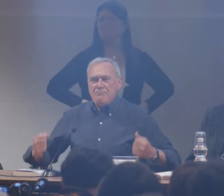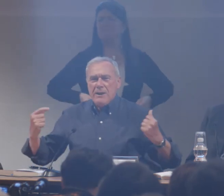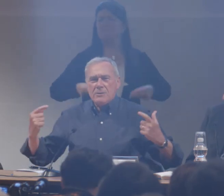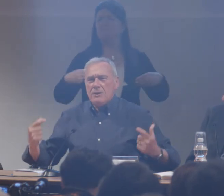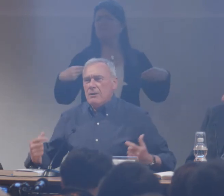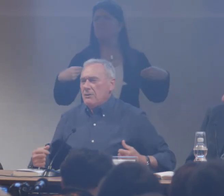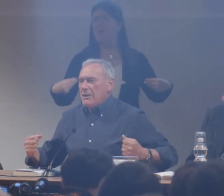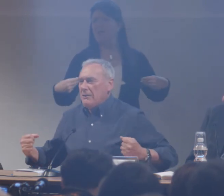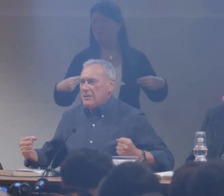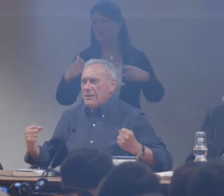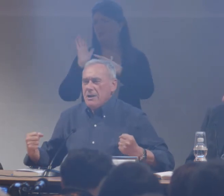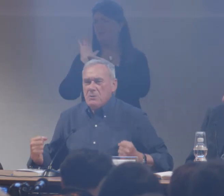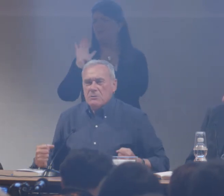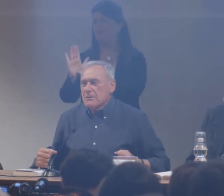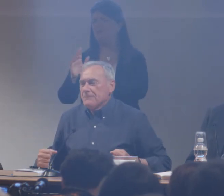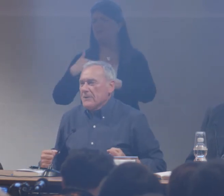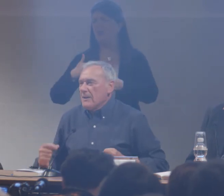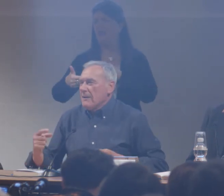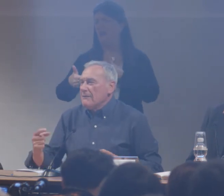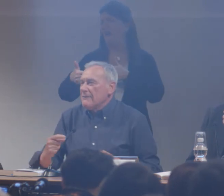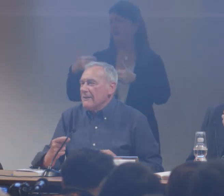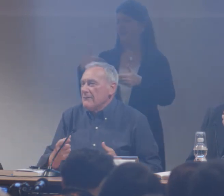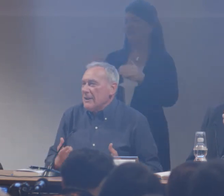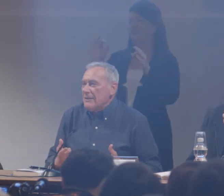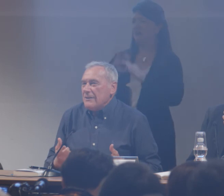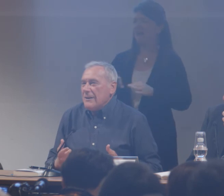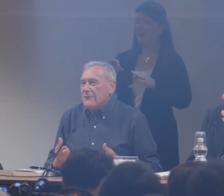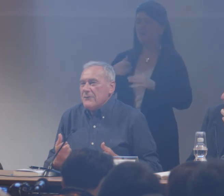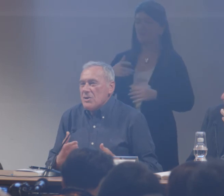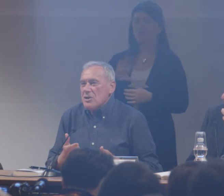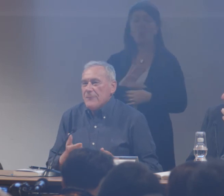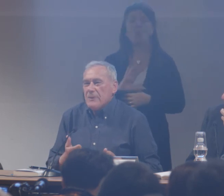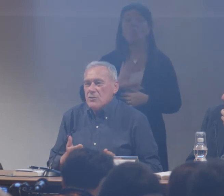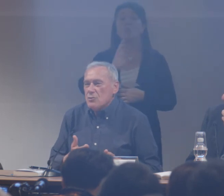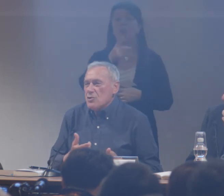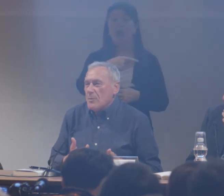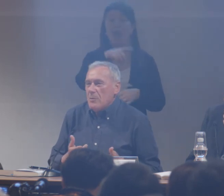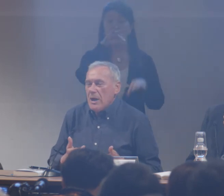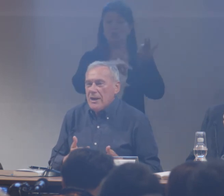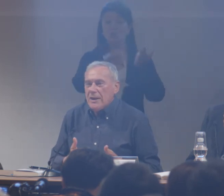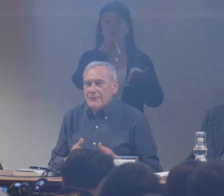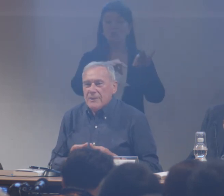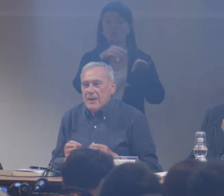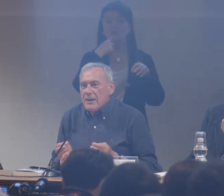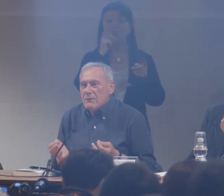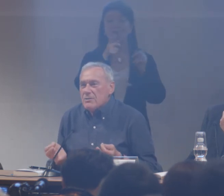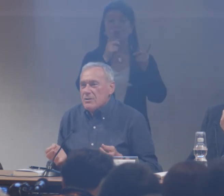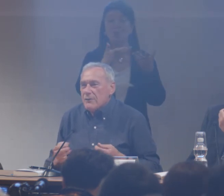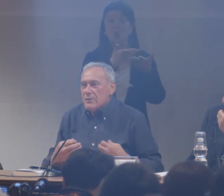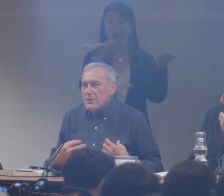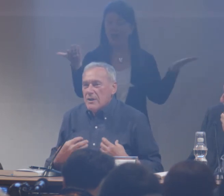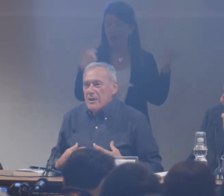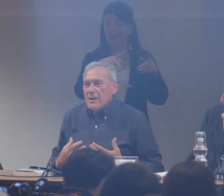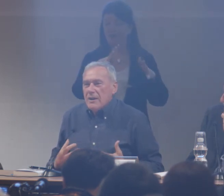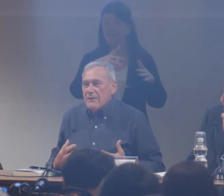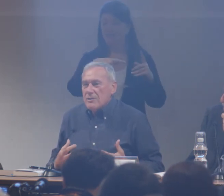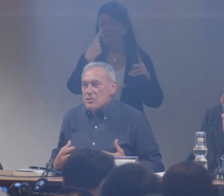Mostreremo il petto e non arretreremo. Un'altra invece, il giudice popolare, che quel giorno